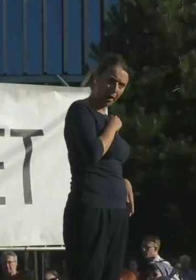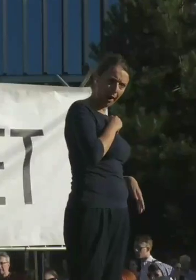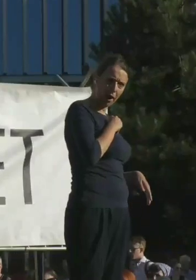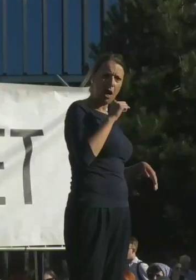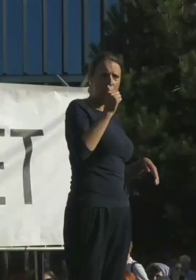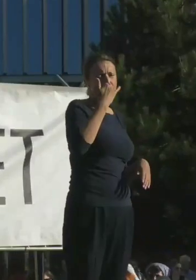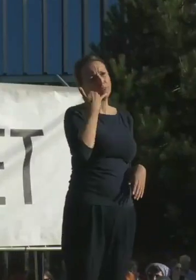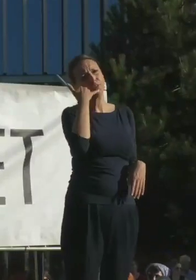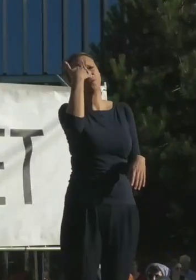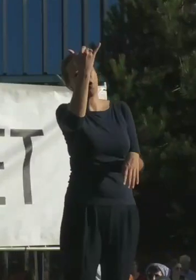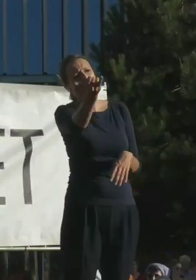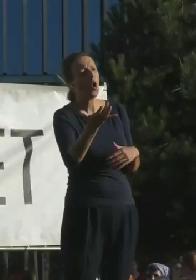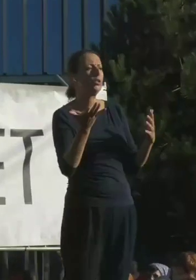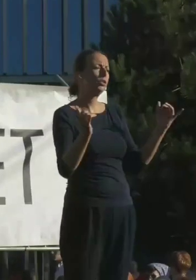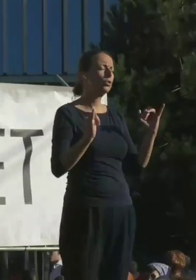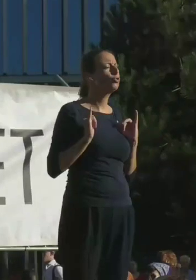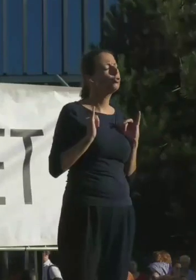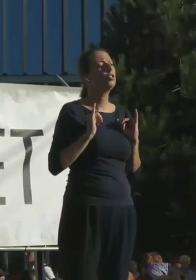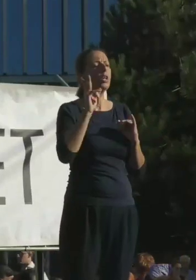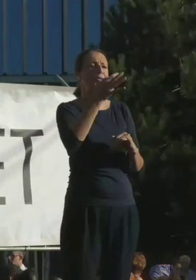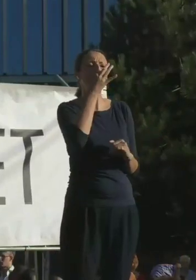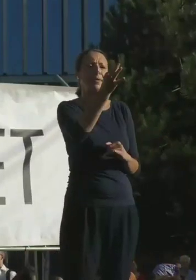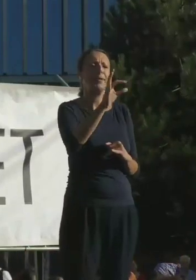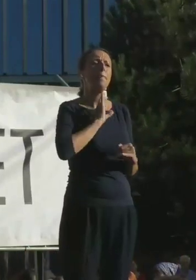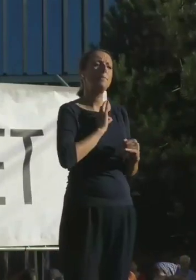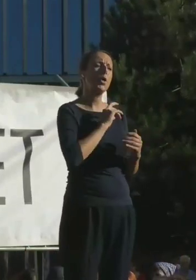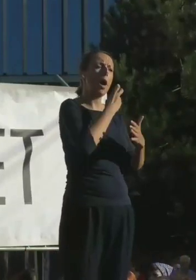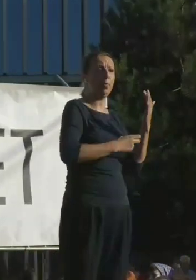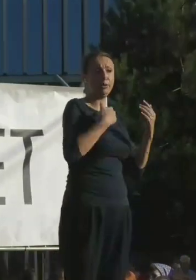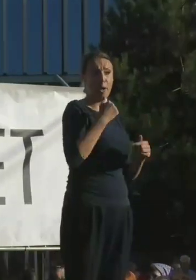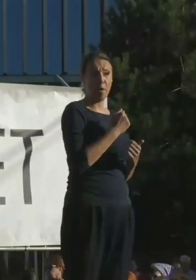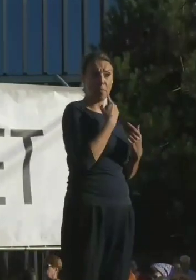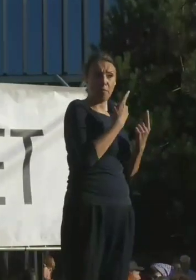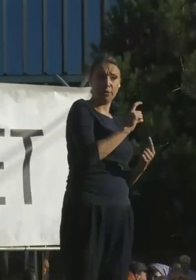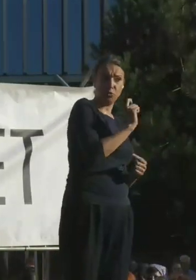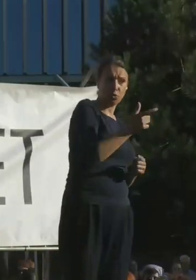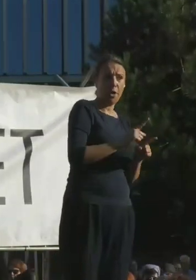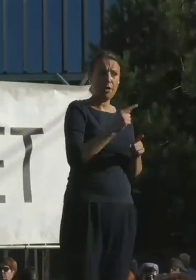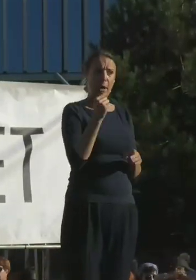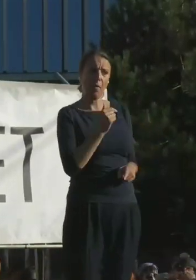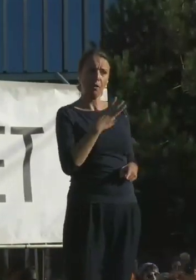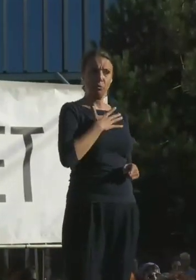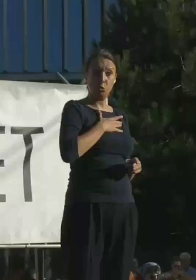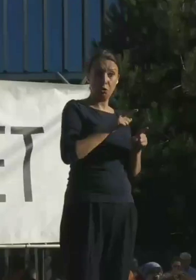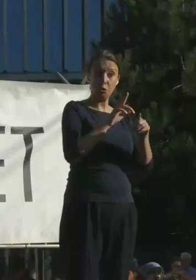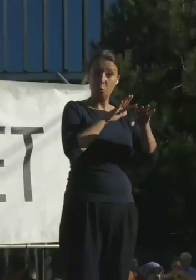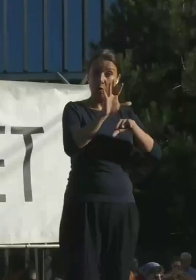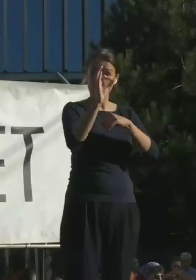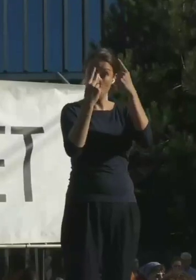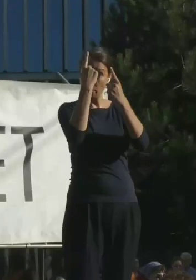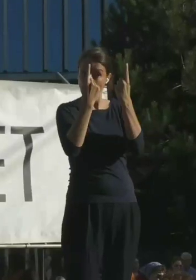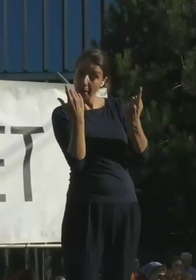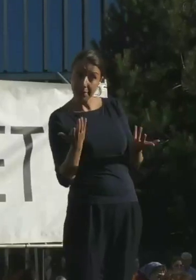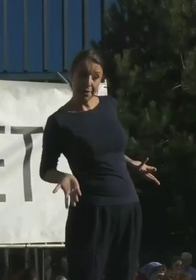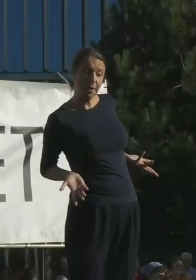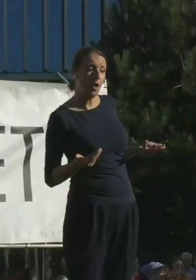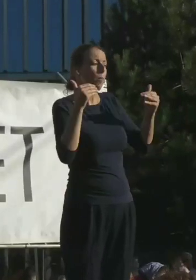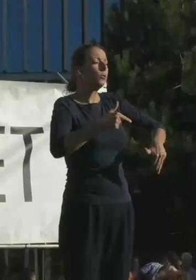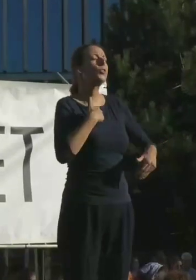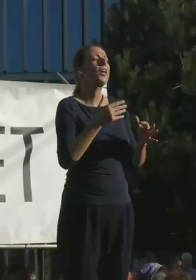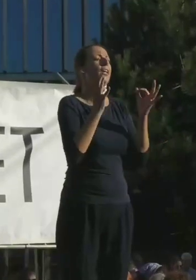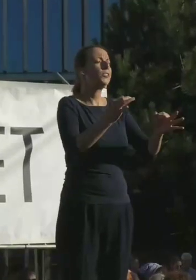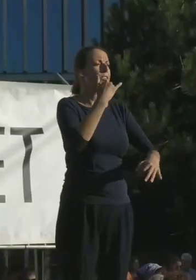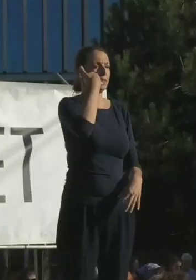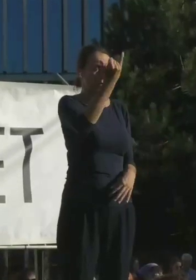się czuć, co mogę o swojej aborcji mówić i jak to wpływa na jego poglądy. Może zadzwonię dzisiaj i zapytam, jak